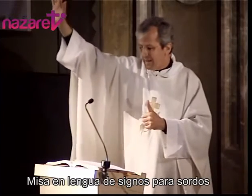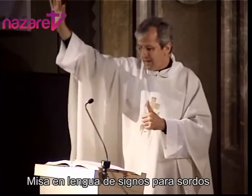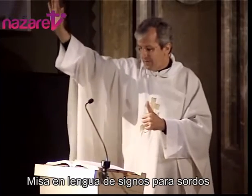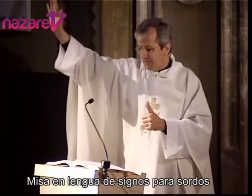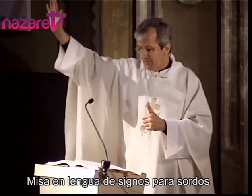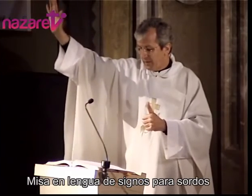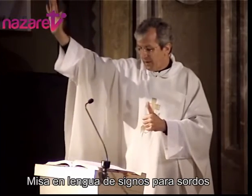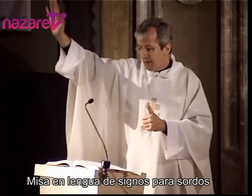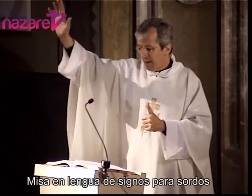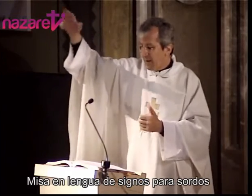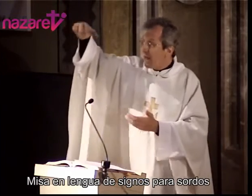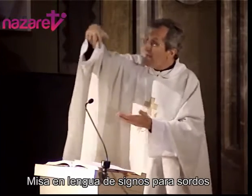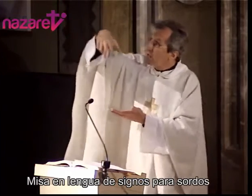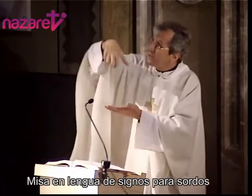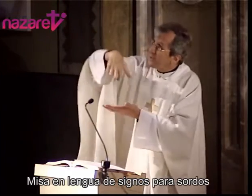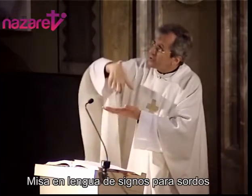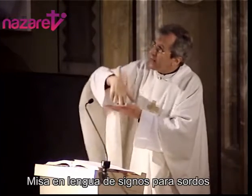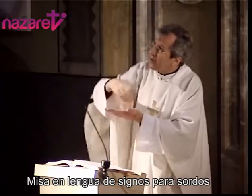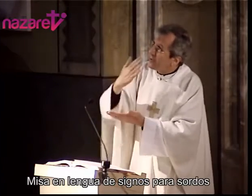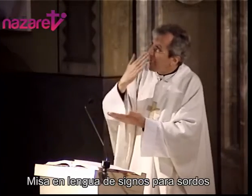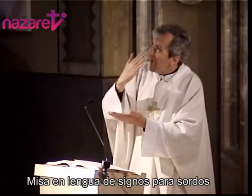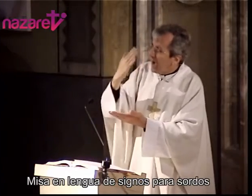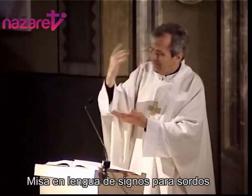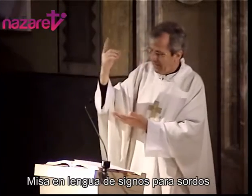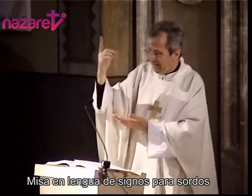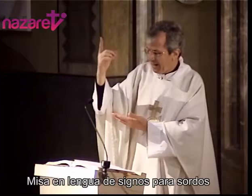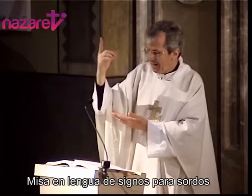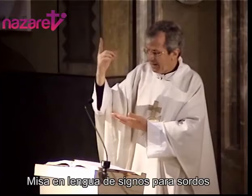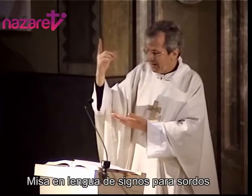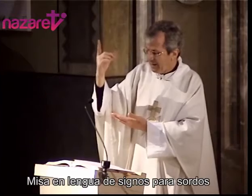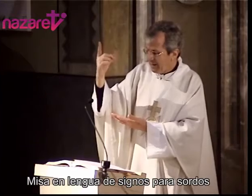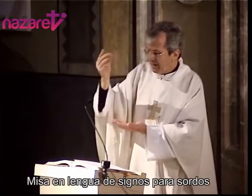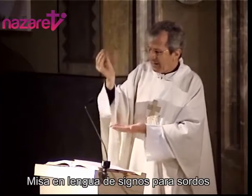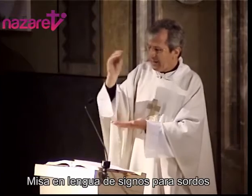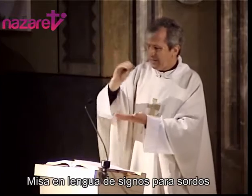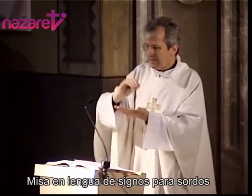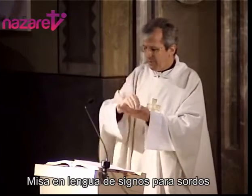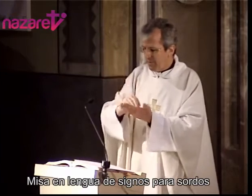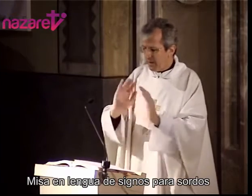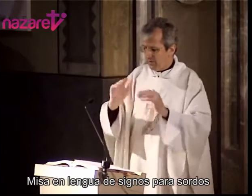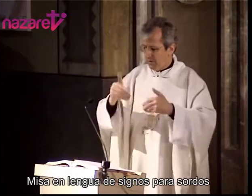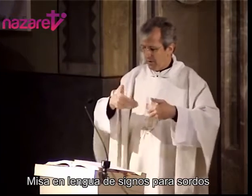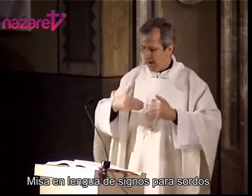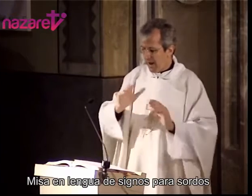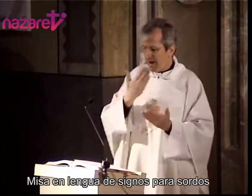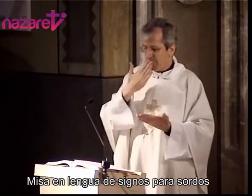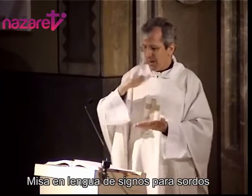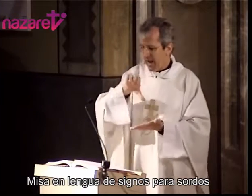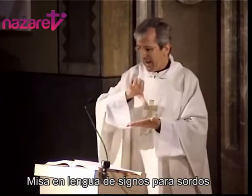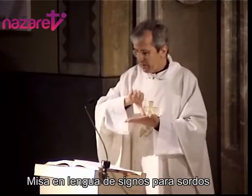cielo. Ellos se postraron ante él y se volvieron a